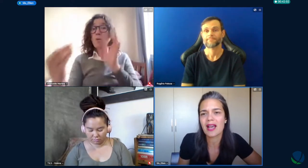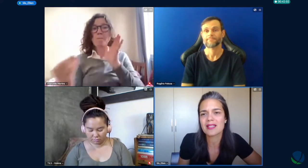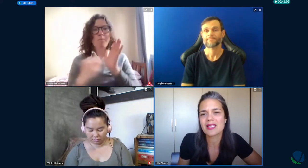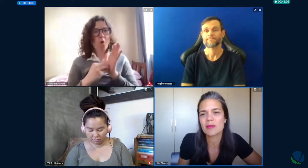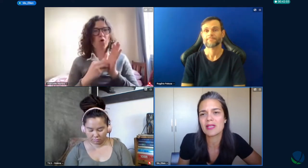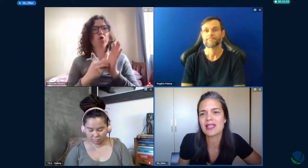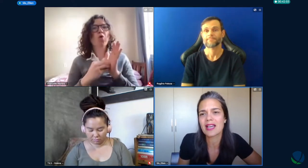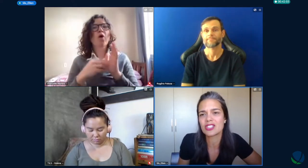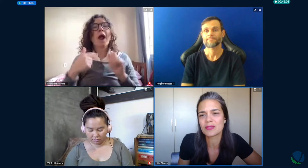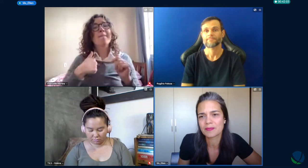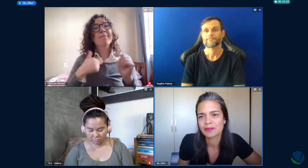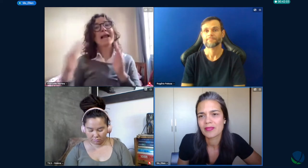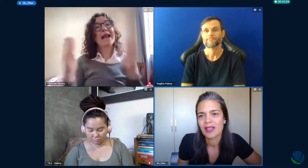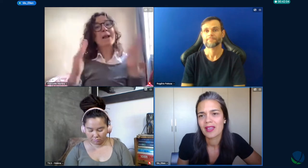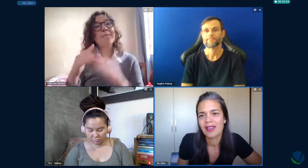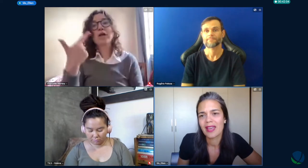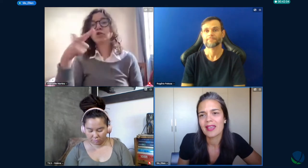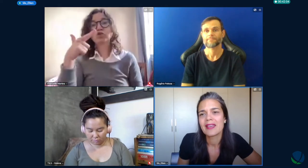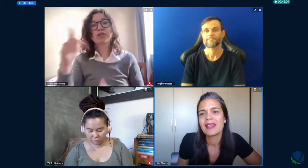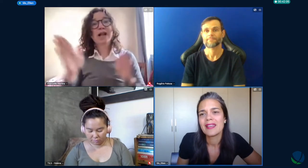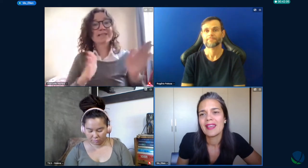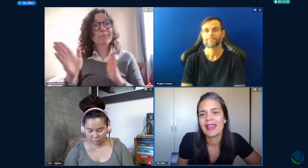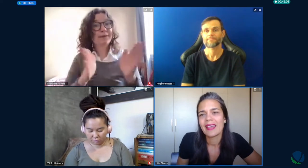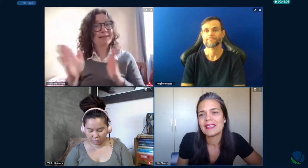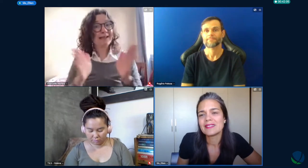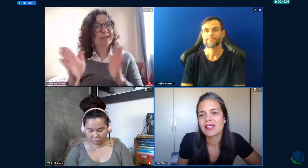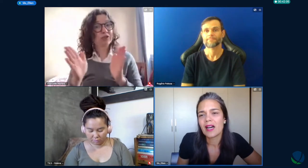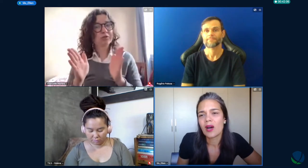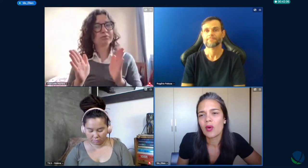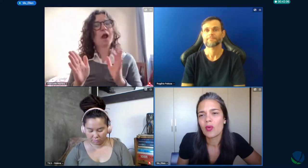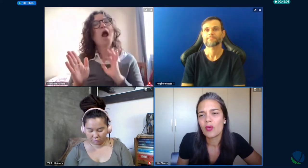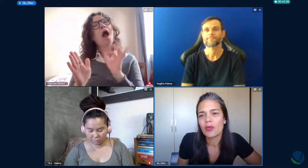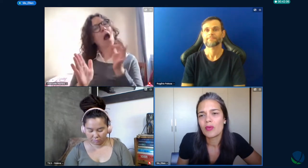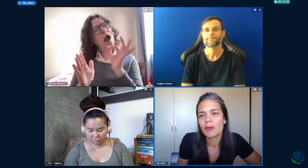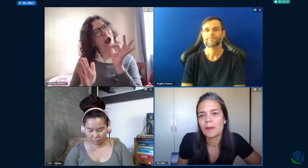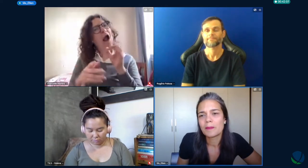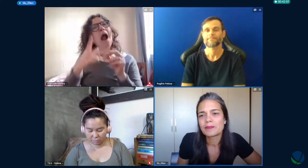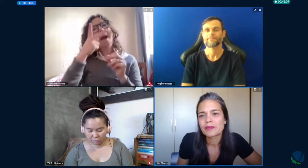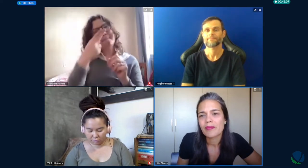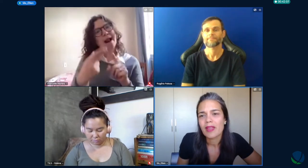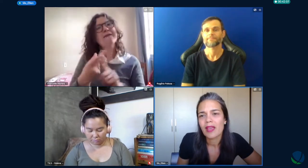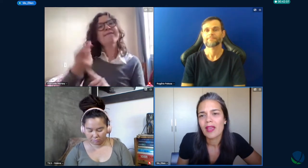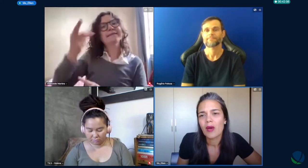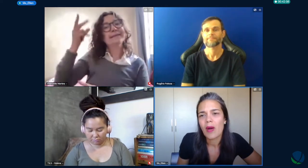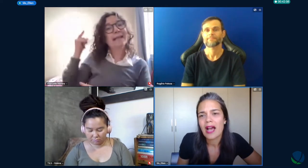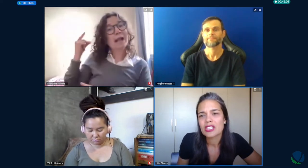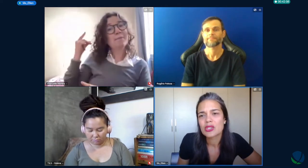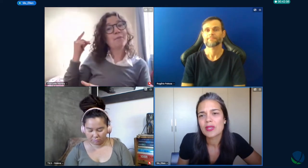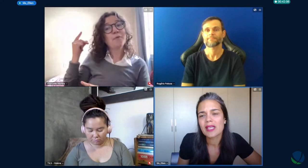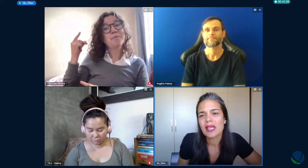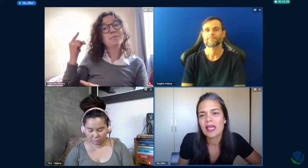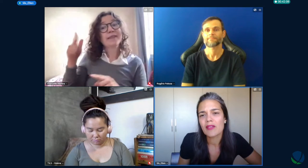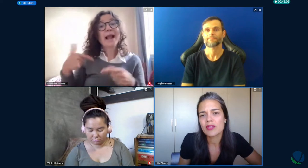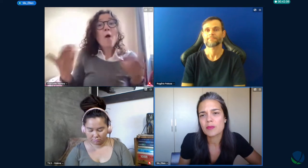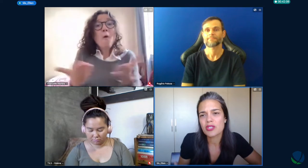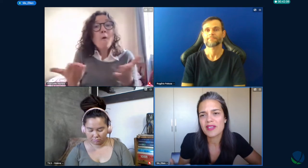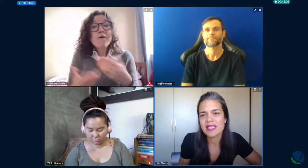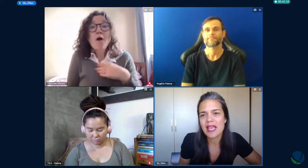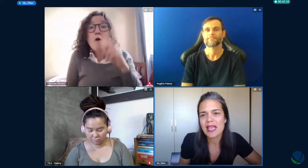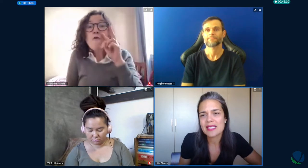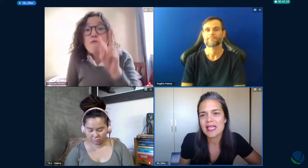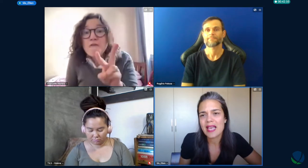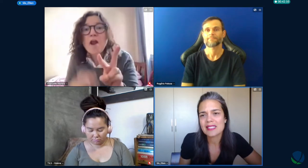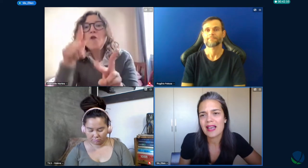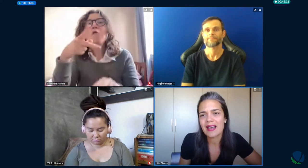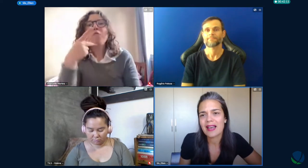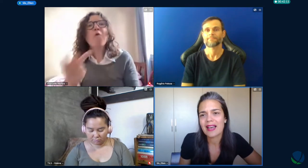de acessibilidade, né? Então, eu acho que você podia